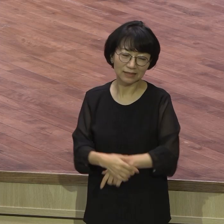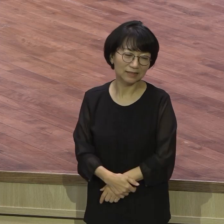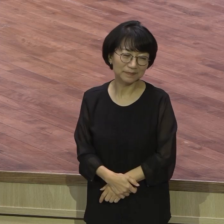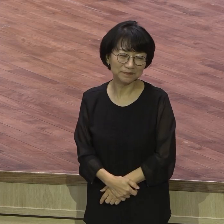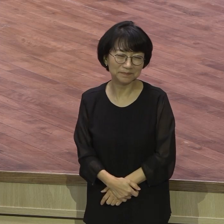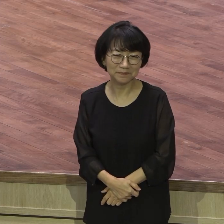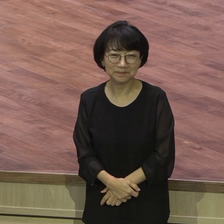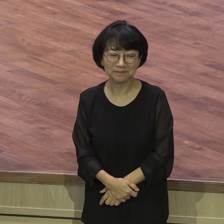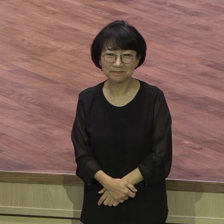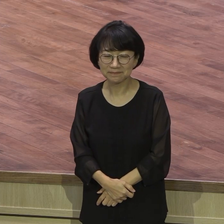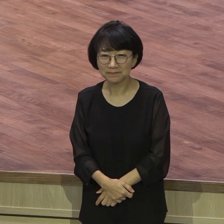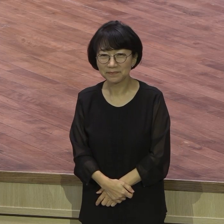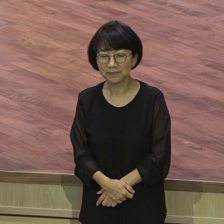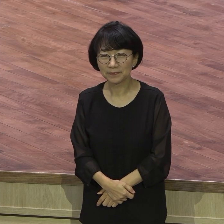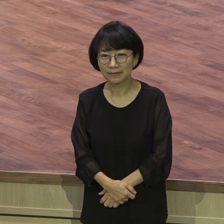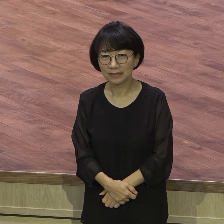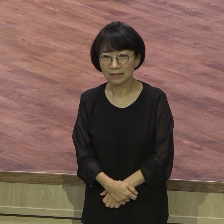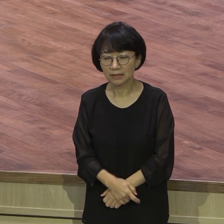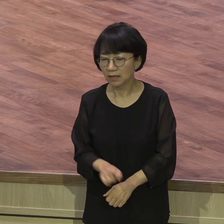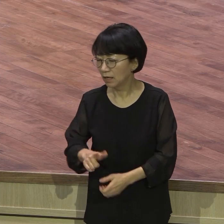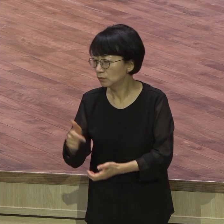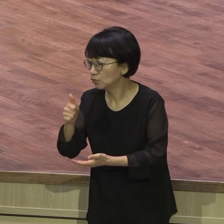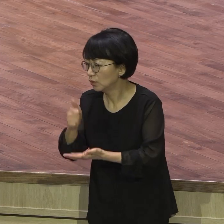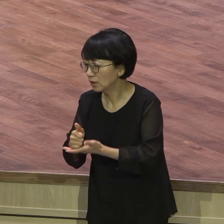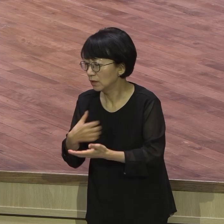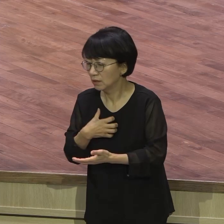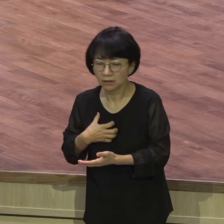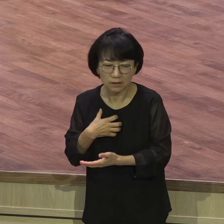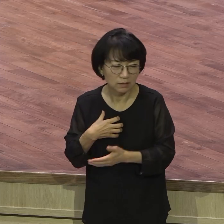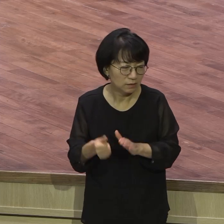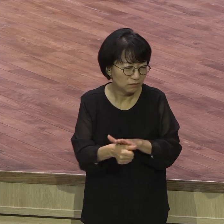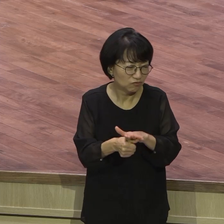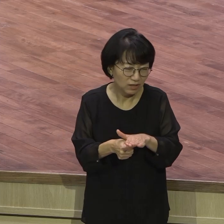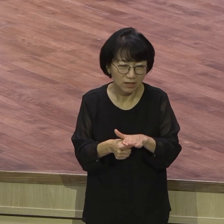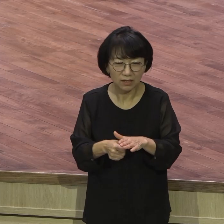그런데 신자가 되어가지고 다 날 그렇게 늘 그늘진 인생.